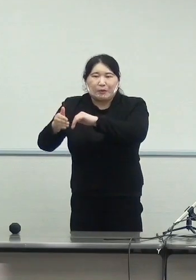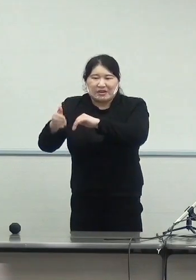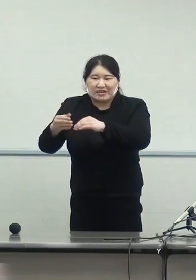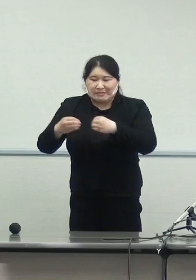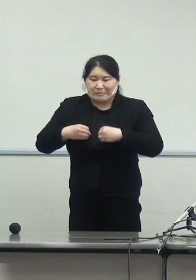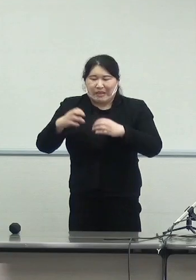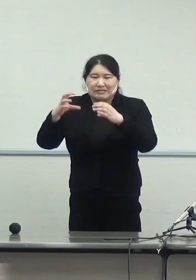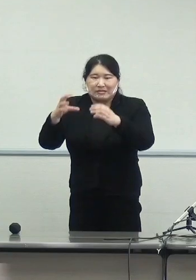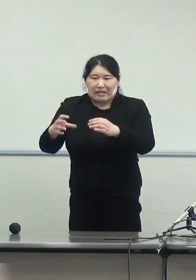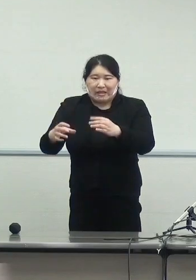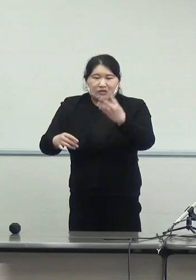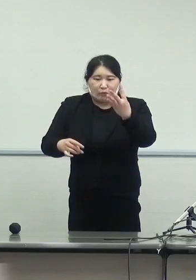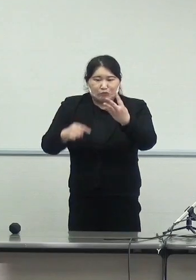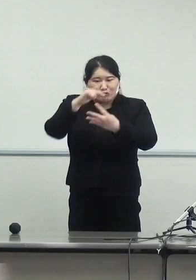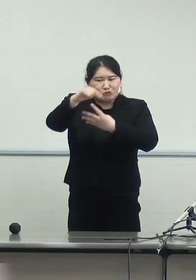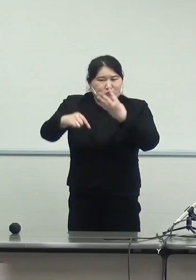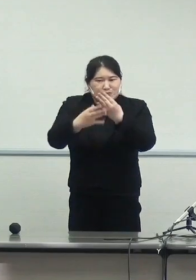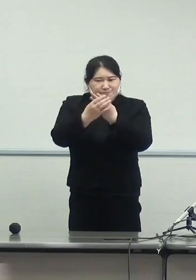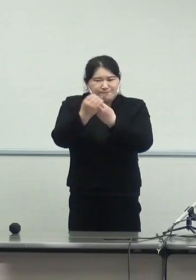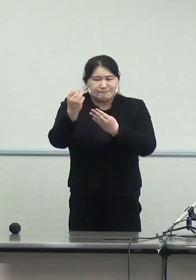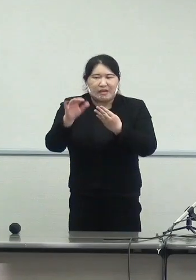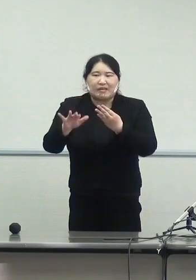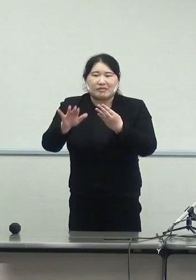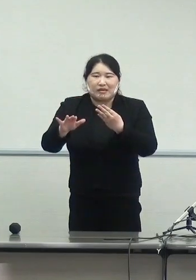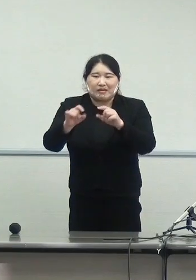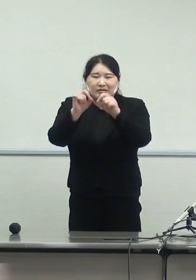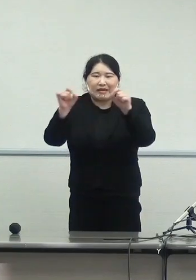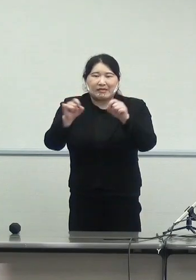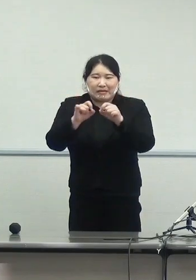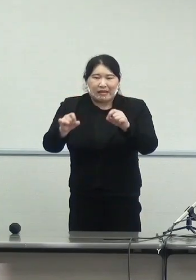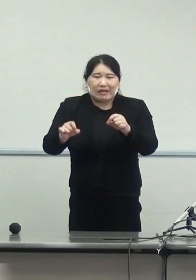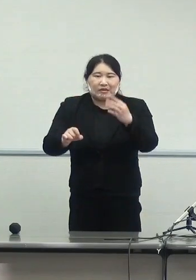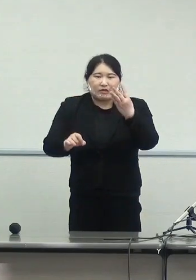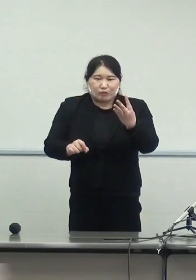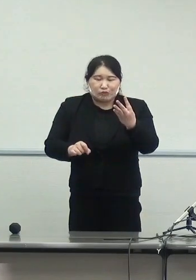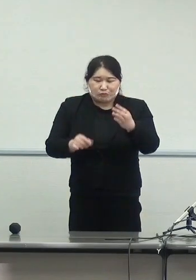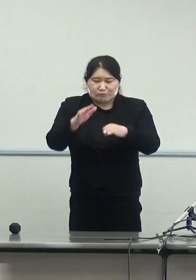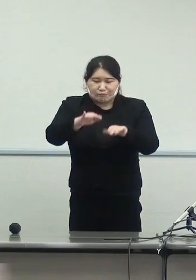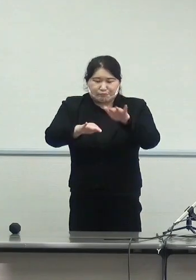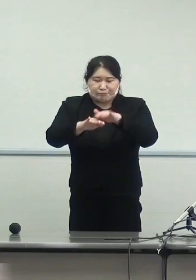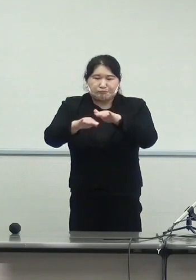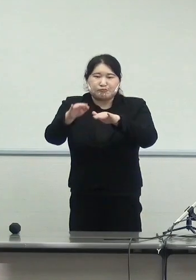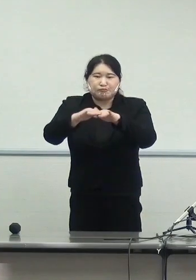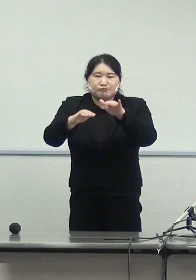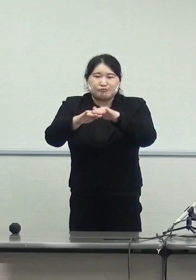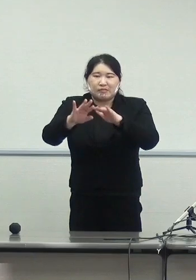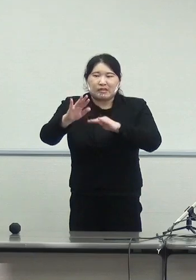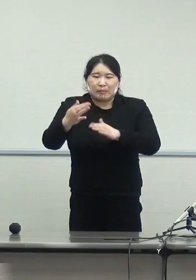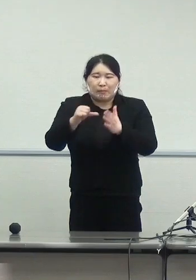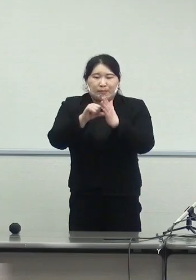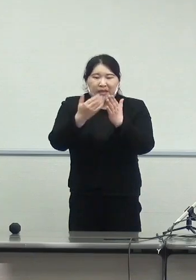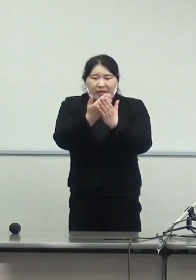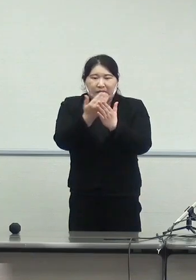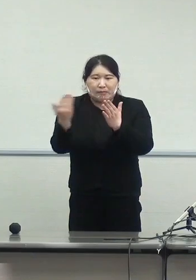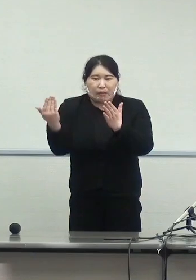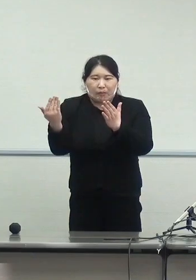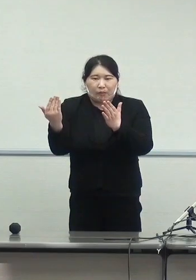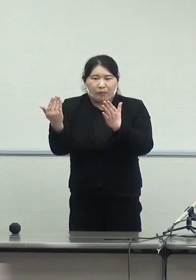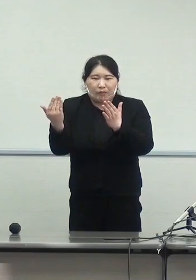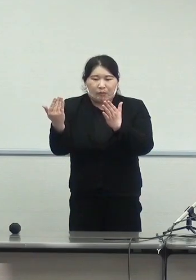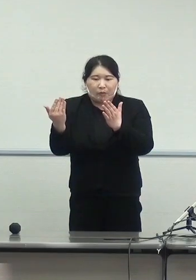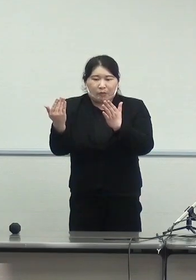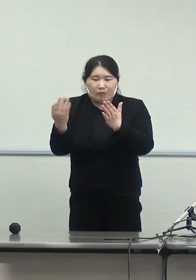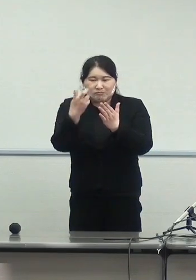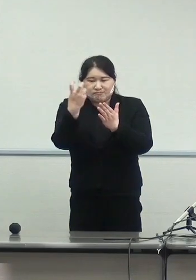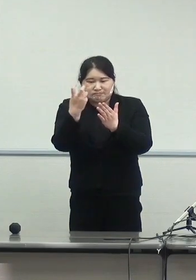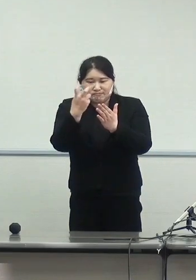ラスターがつながる大きなものでしたが、結果きちんとまあ4つにクラスター重なったんだけど、それを名簿を通じて抑え込んで、